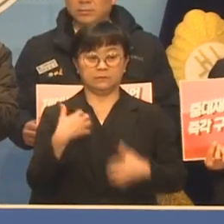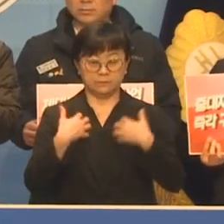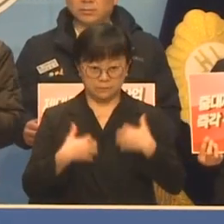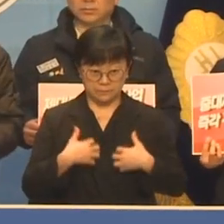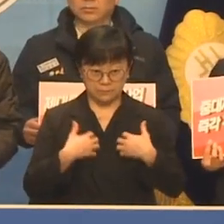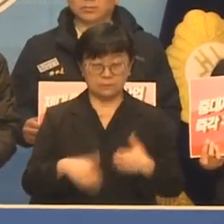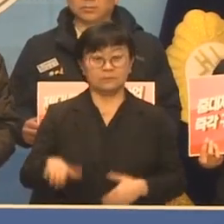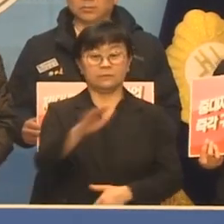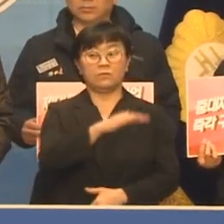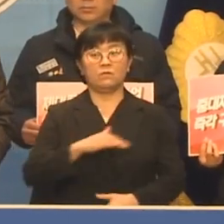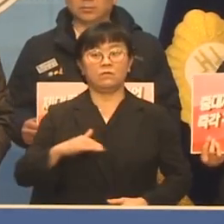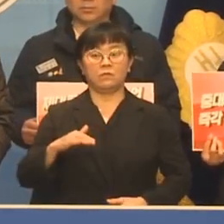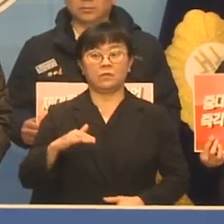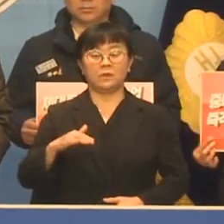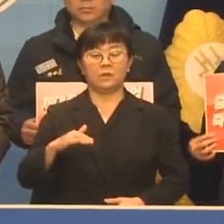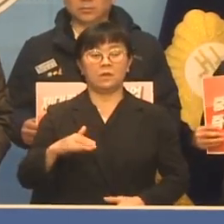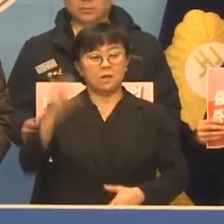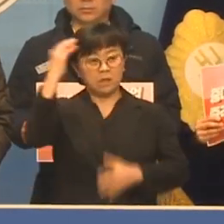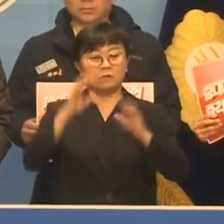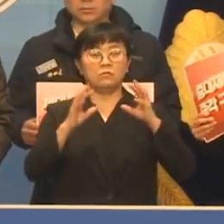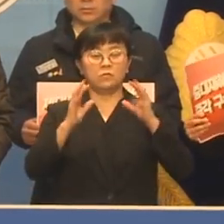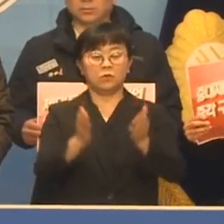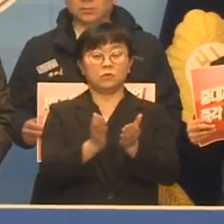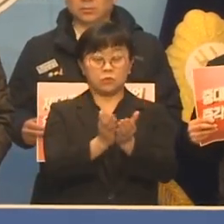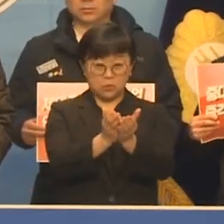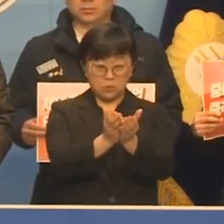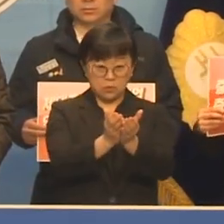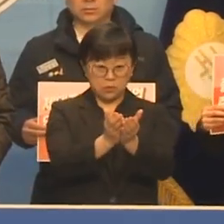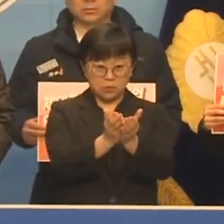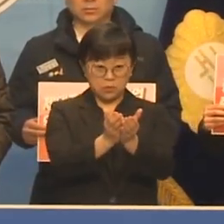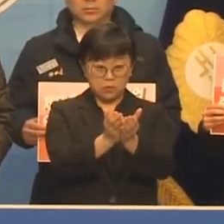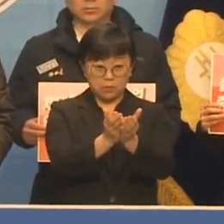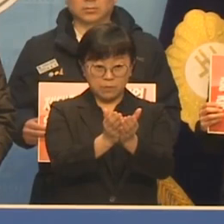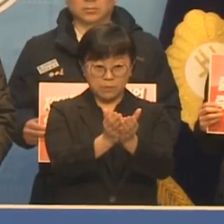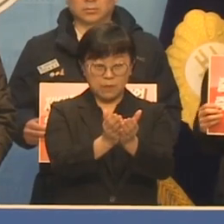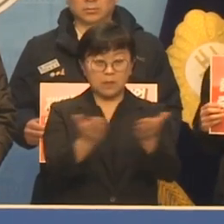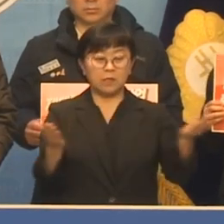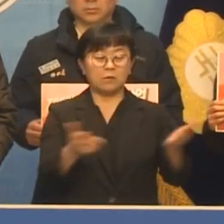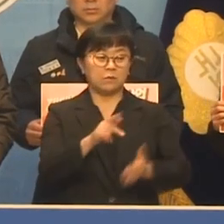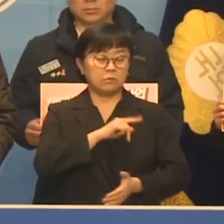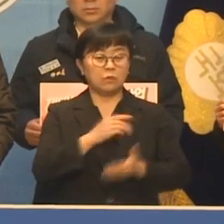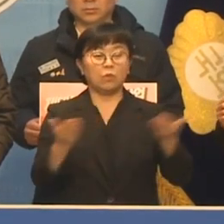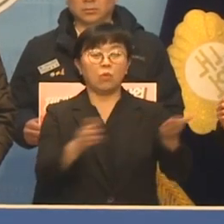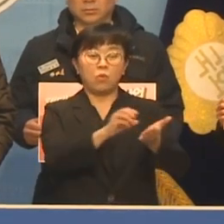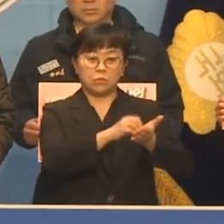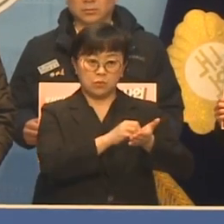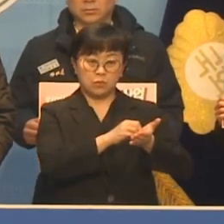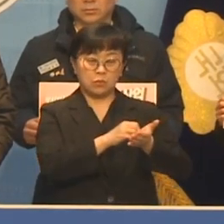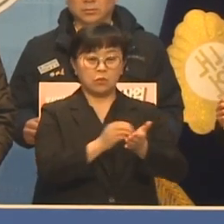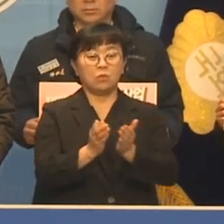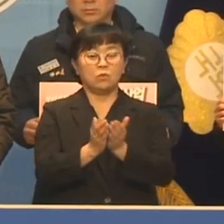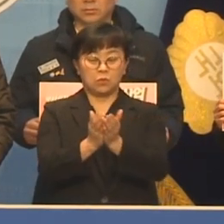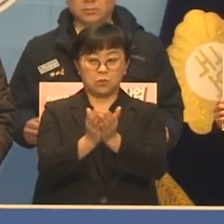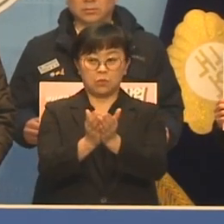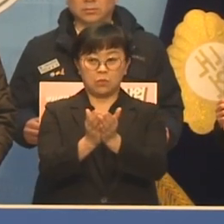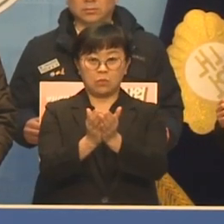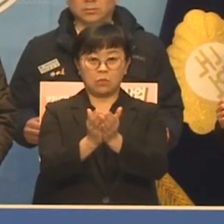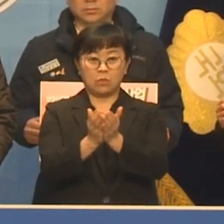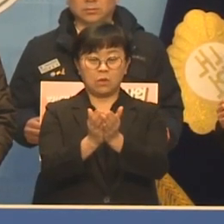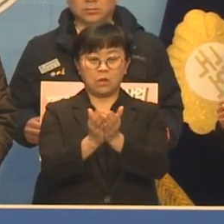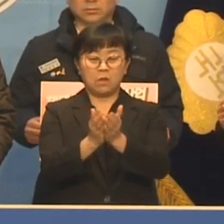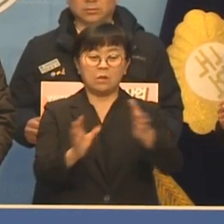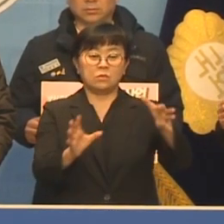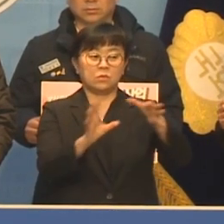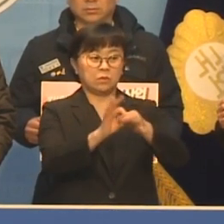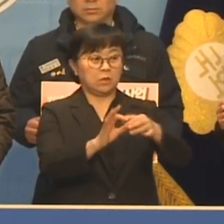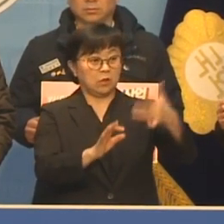반갑습니다. 저희들은 대한민국 조선소를 대표하고 있는 금속노조 조선노연 소속